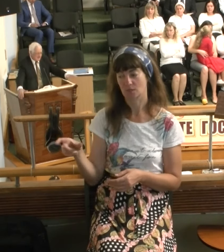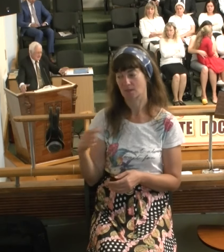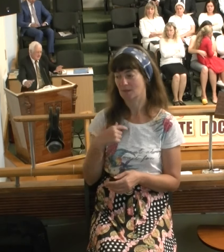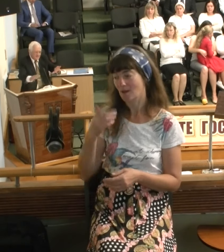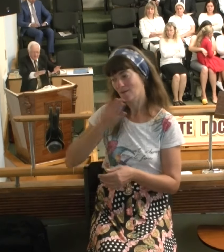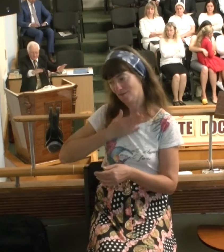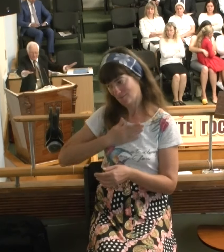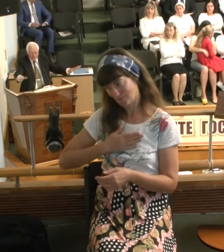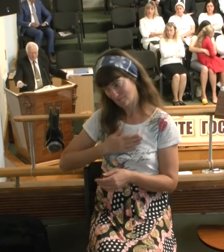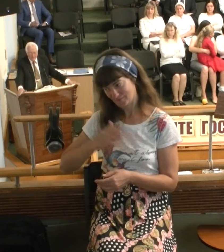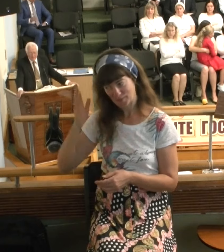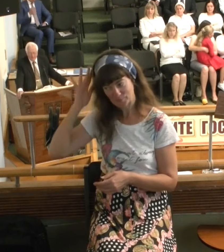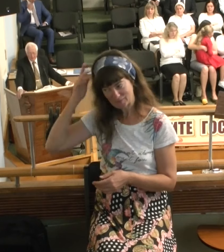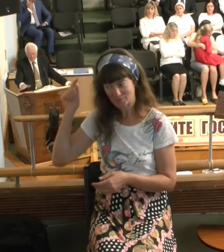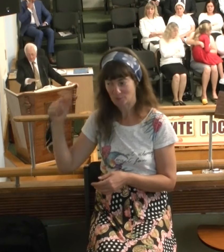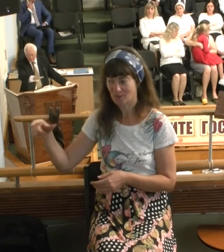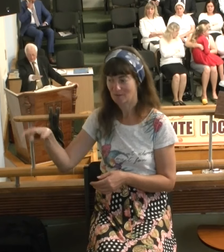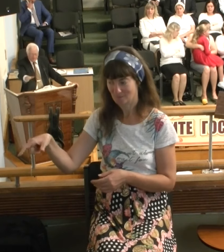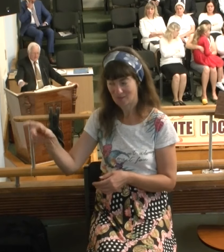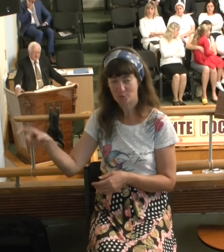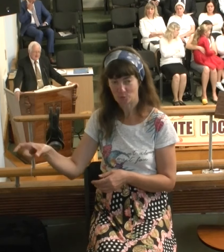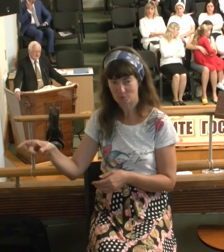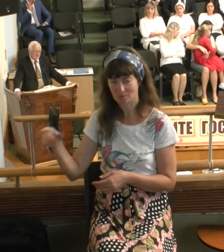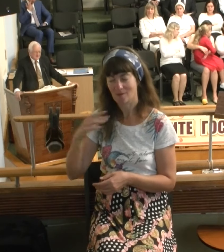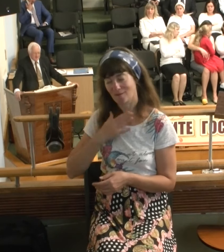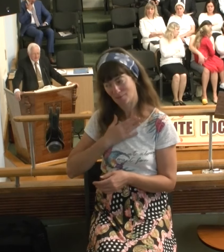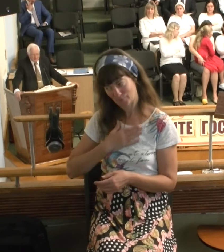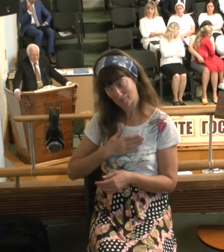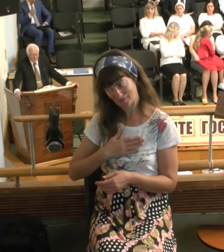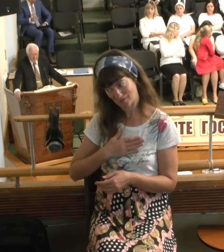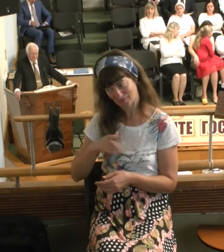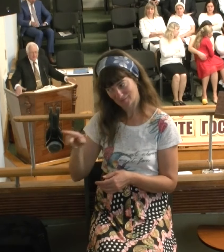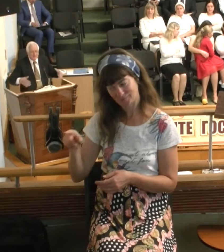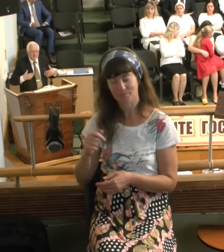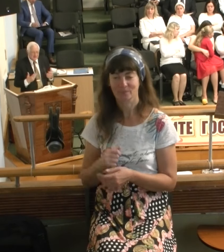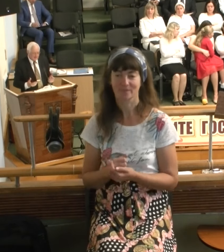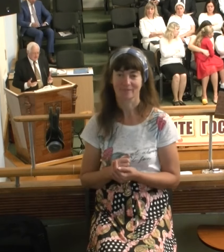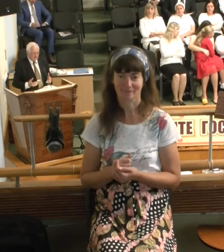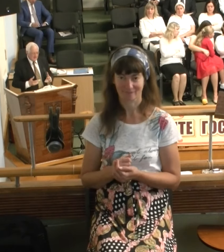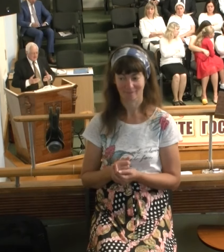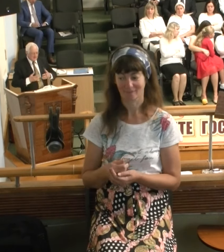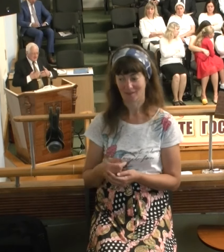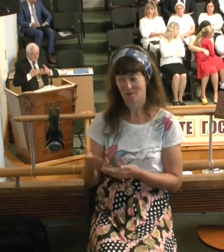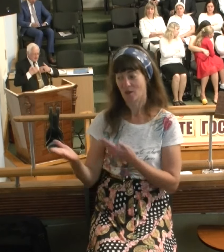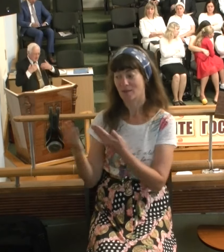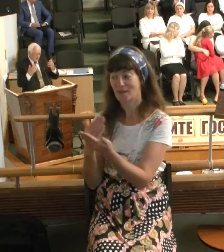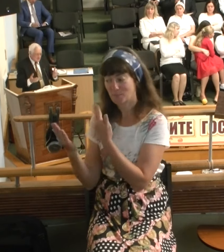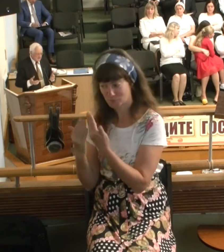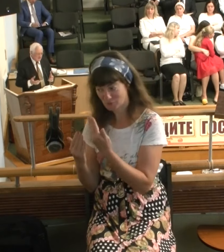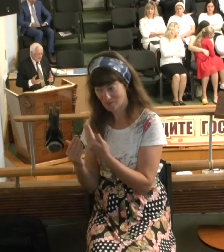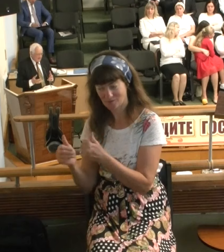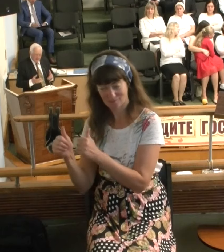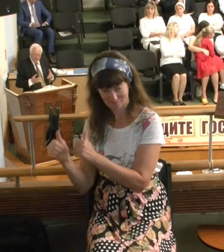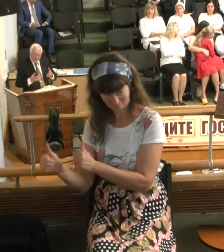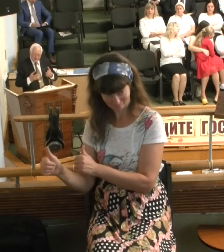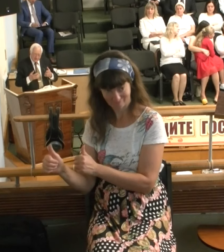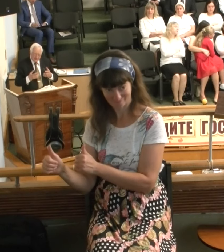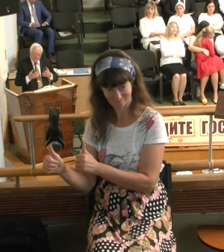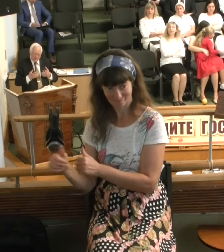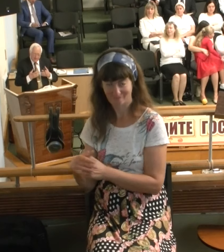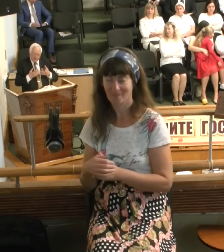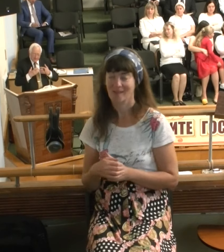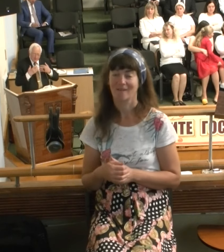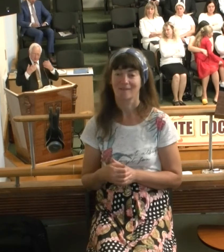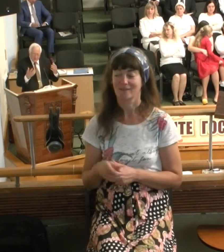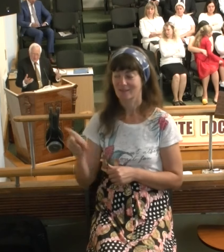вот вы знакомы, вы мыслите о человеке положительно. Вы знаете хорошее, вы